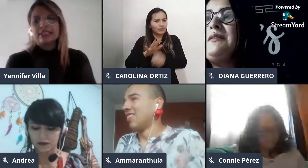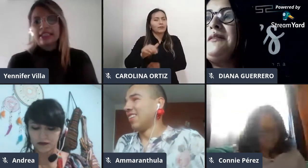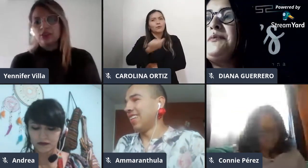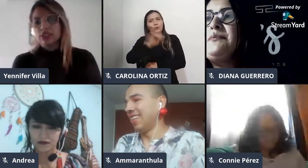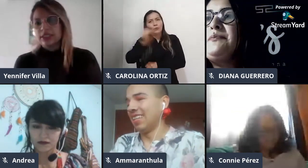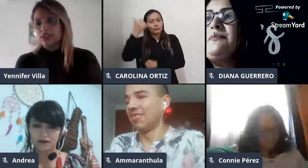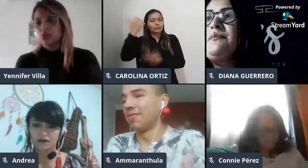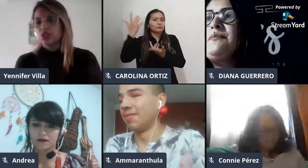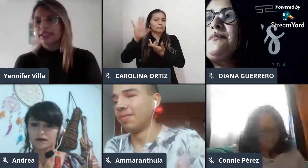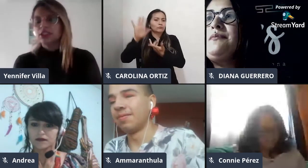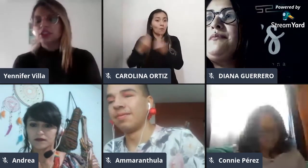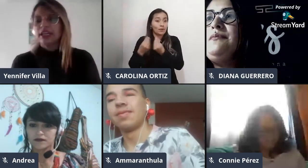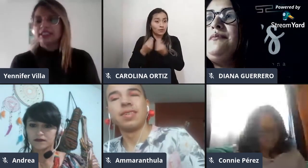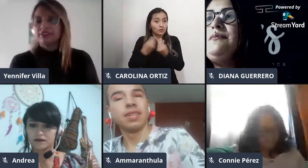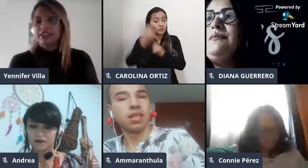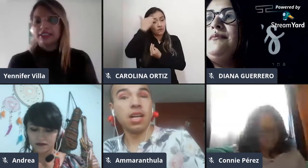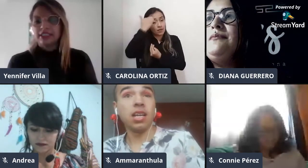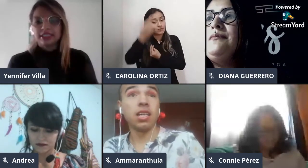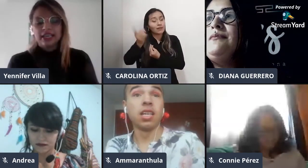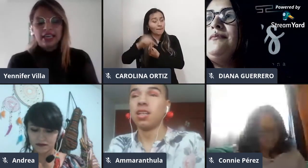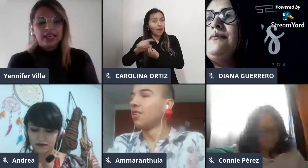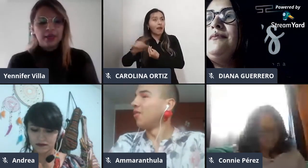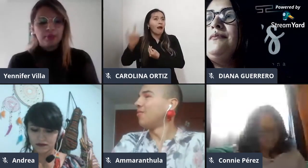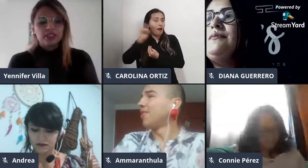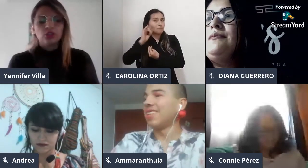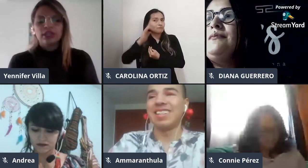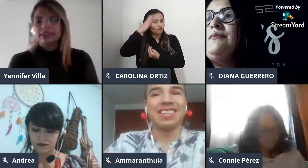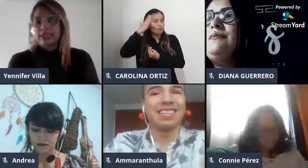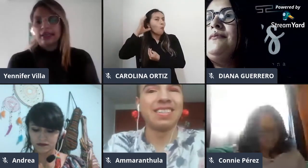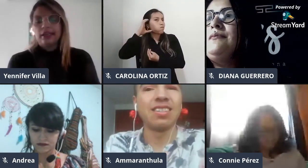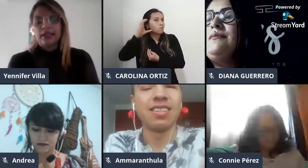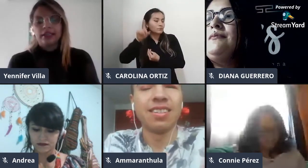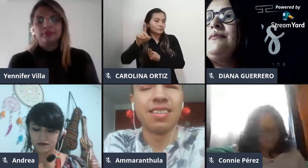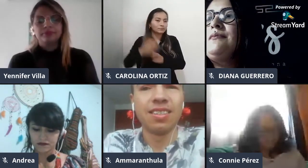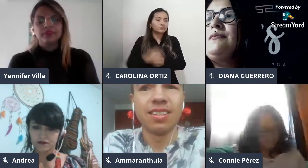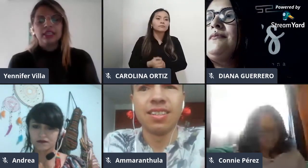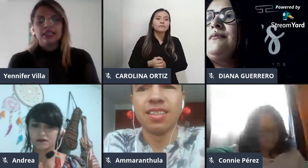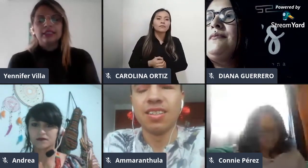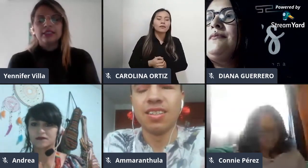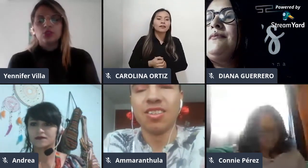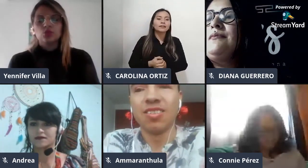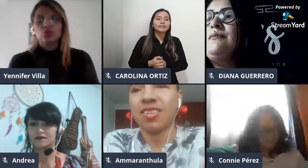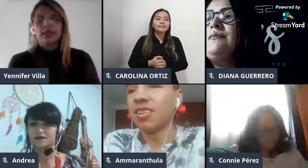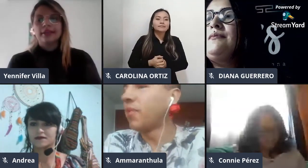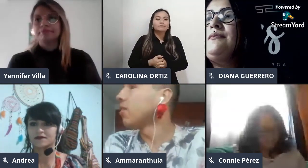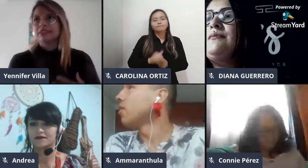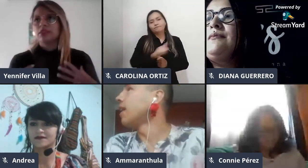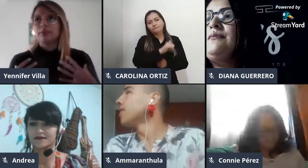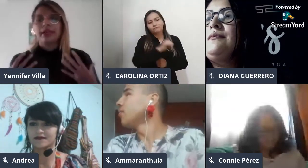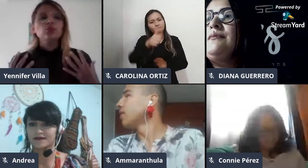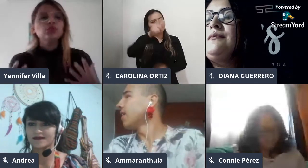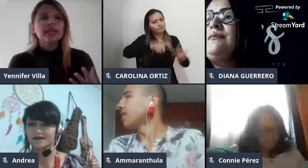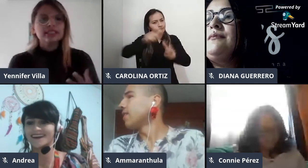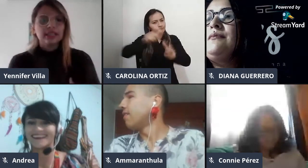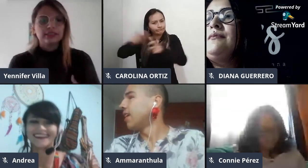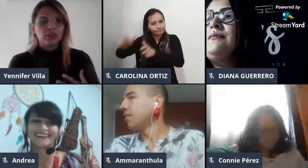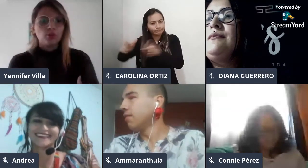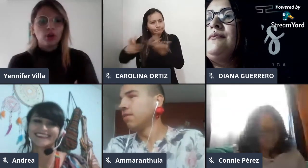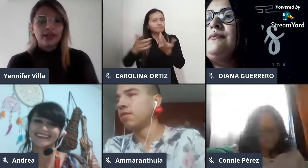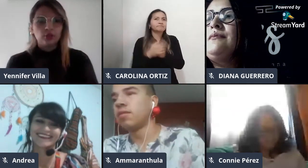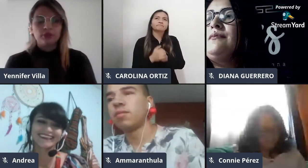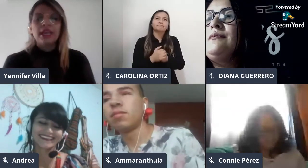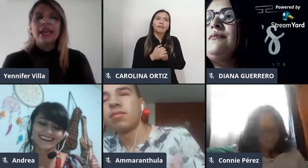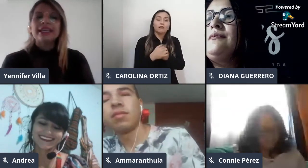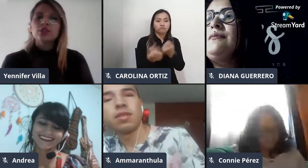profesores que sé que nos están escuchando, a las diferentes personas que desde sus preguntas